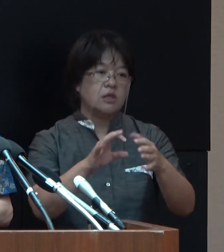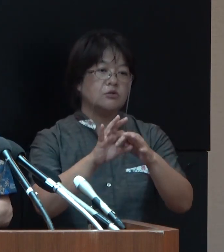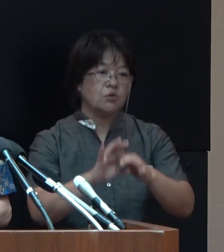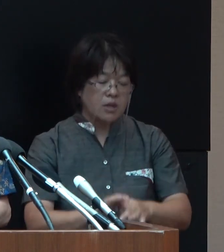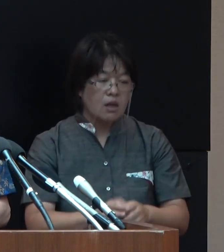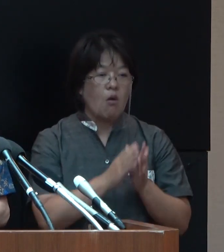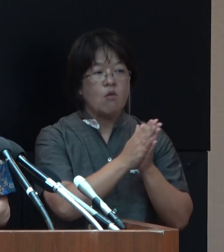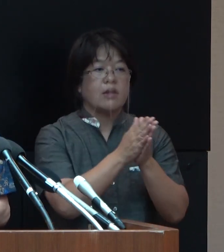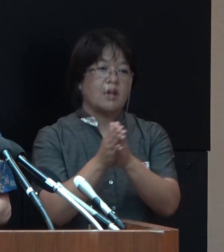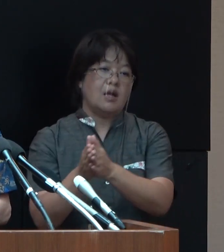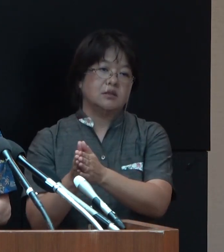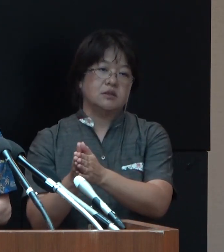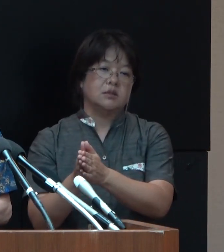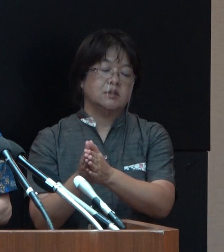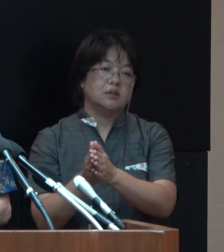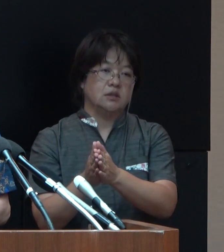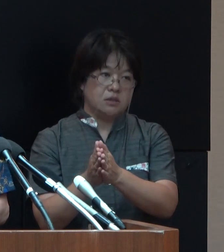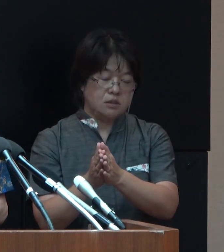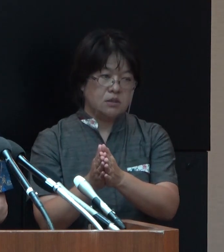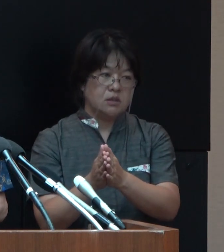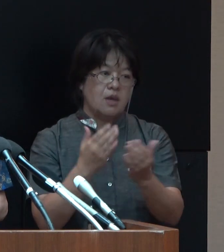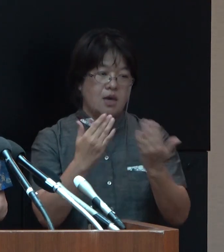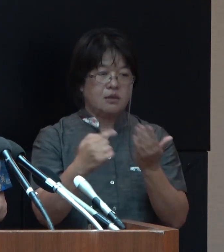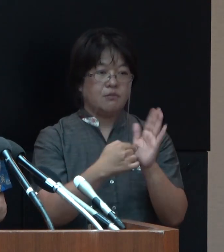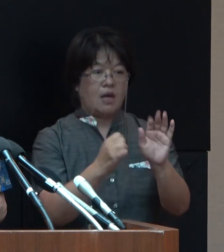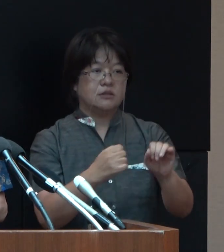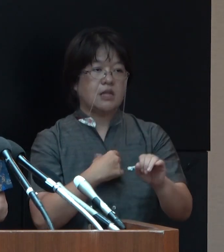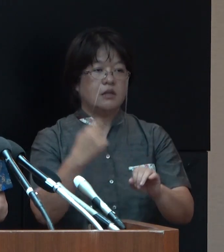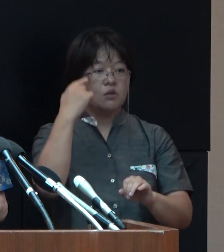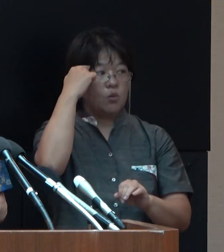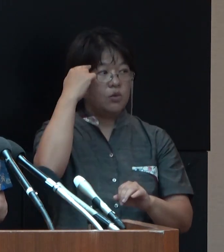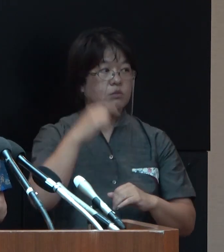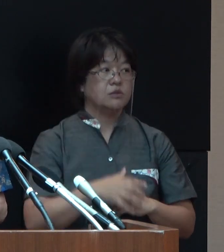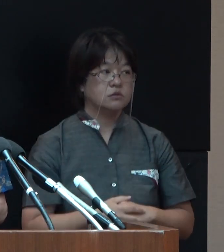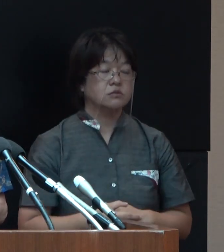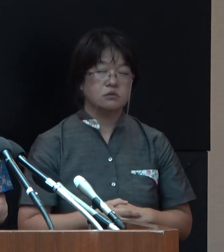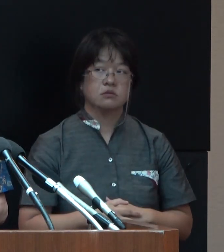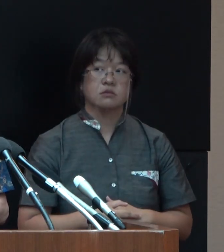でお願いをさせていただいているということを明確にしていきたいと思います。